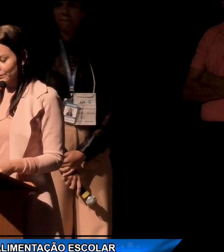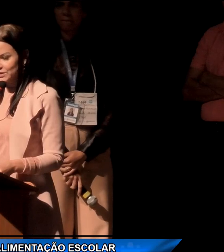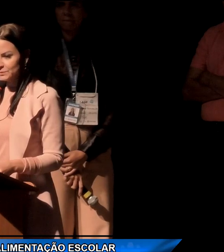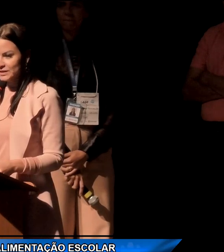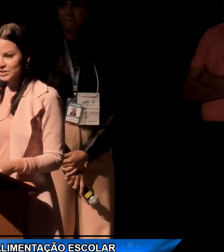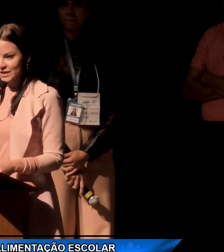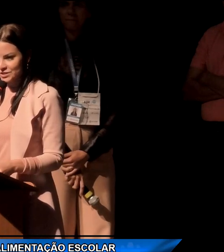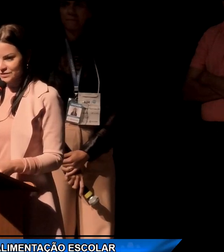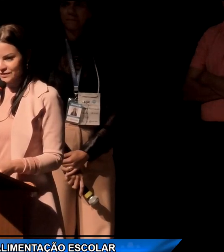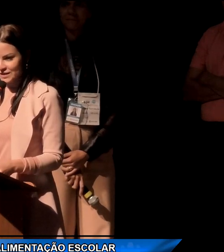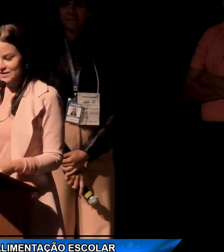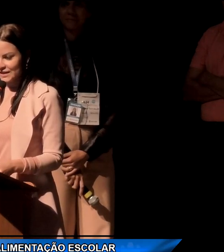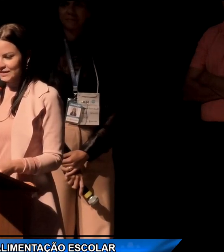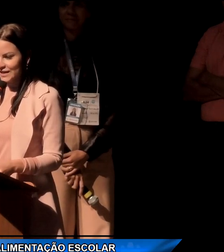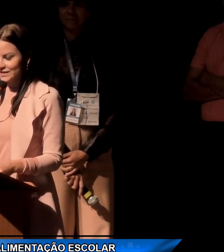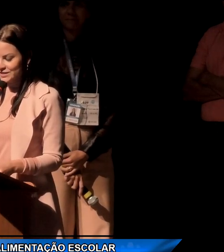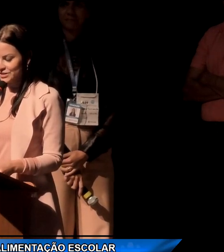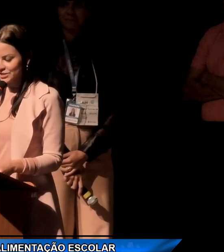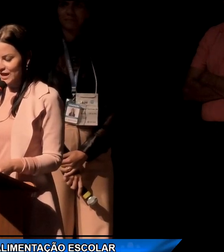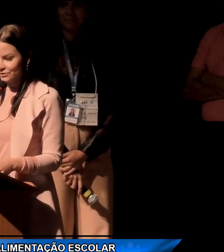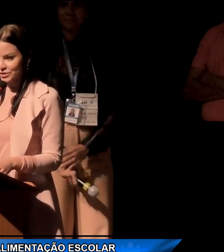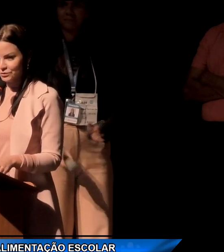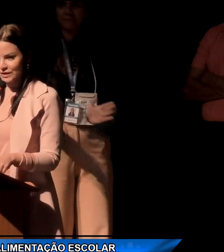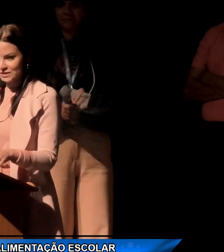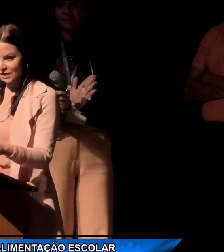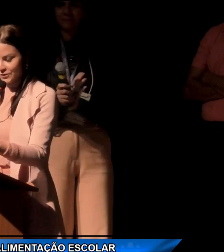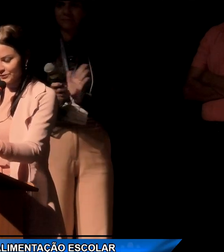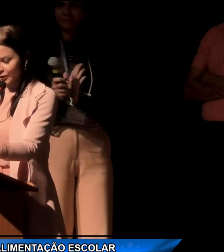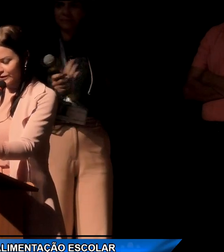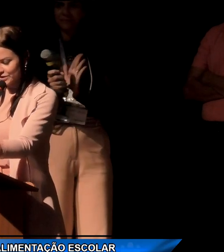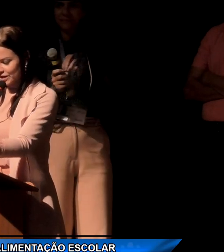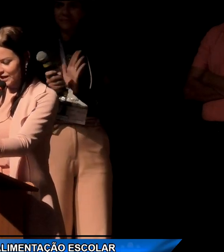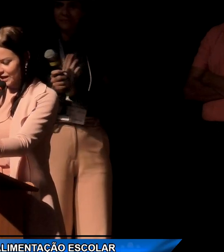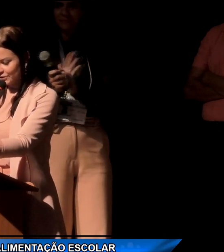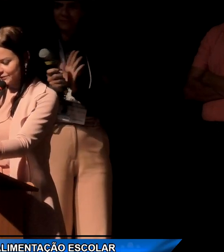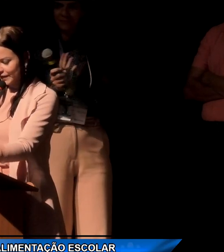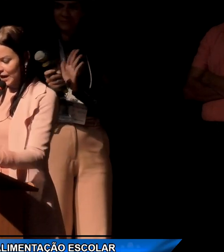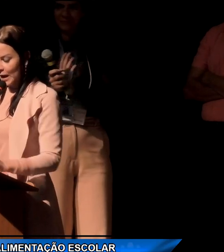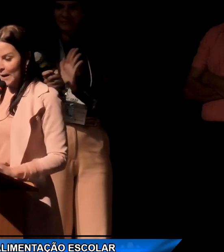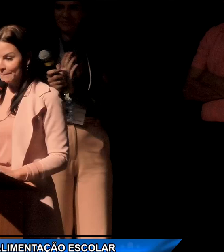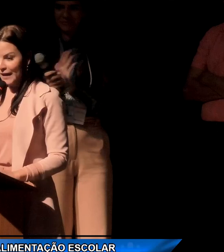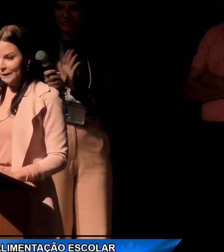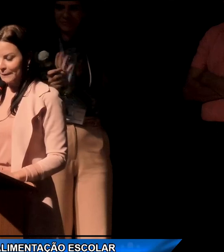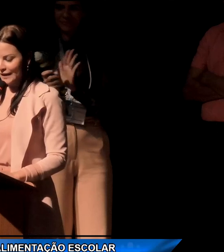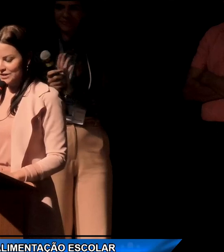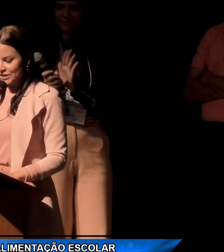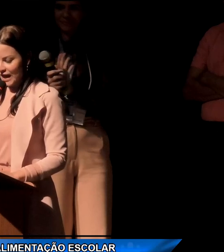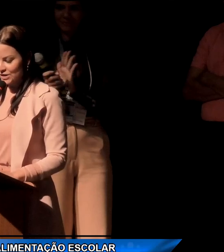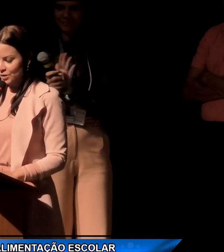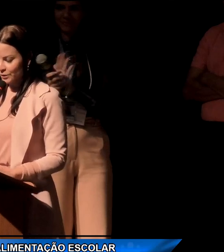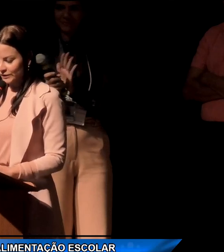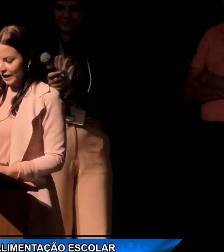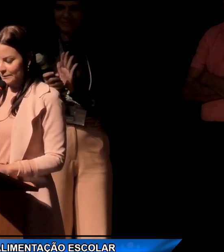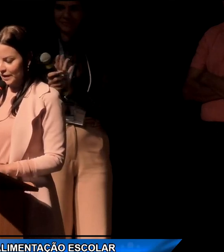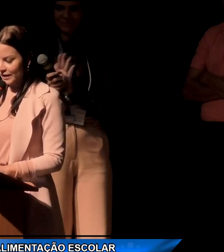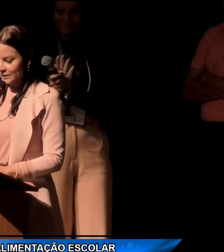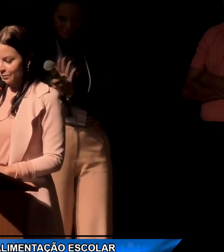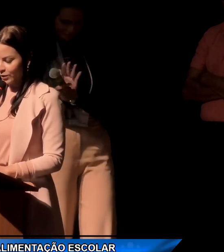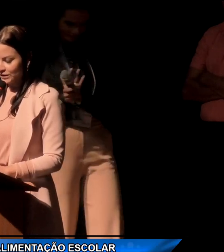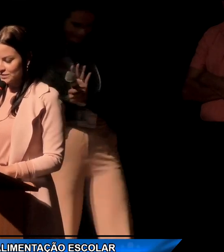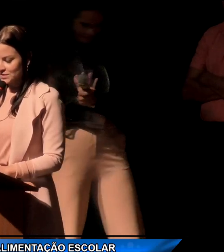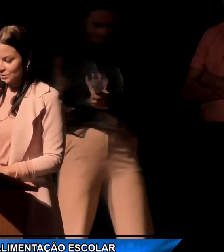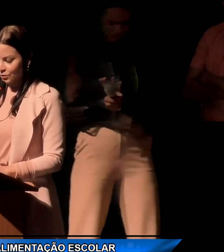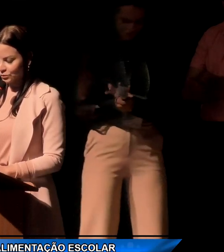de gestão administrativa da Secretaria de Estado de Educação do Rio de Janeiro para palestrar sobre o tema